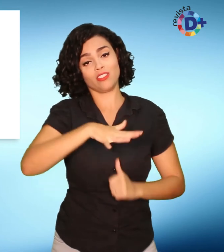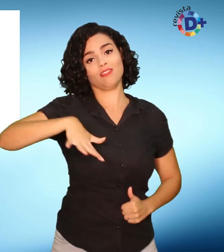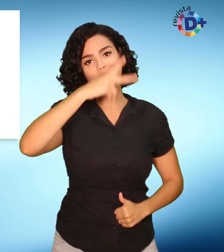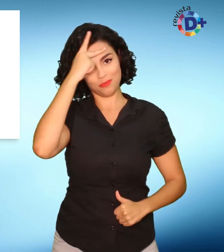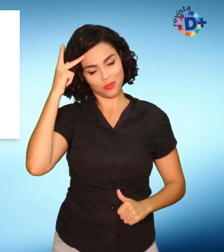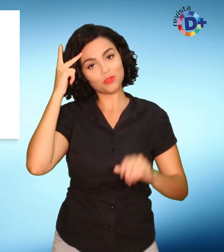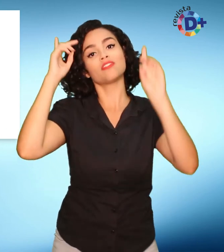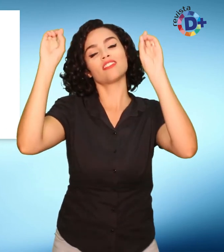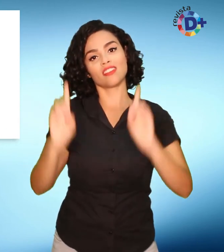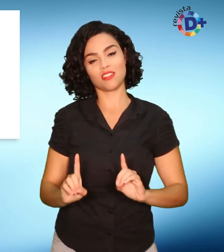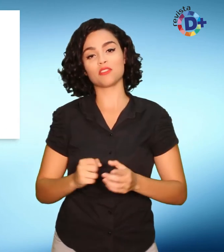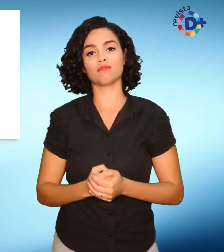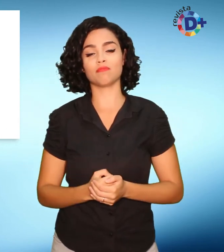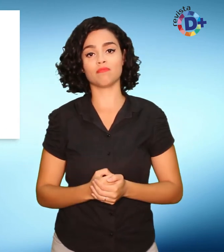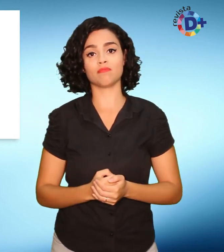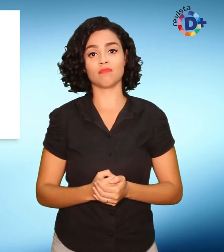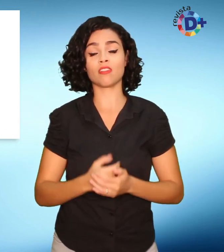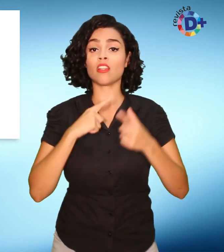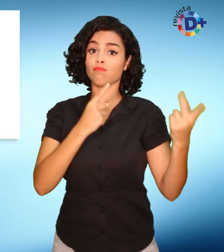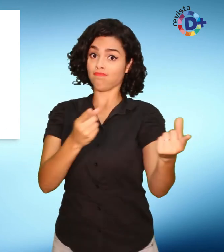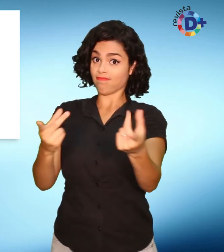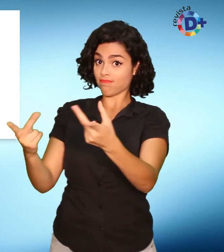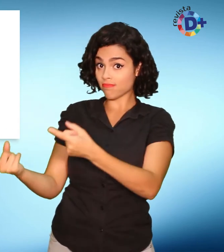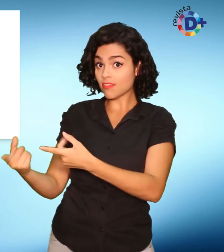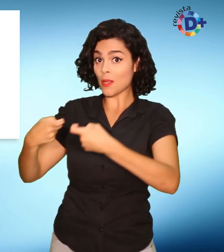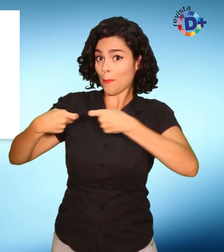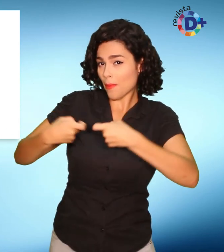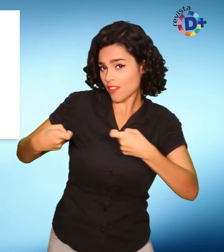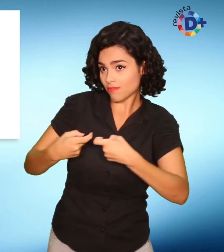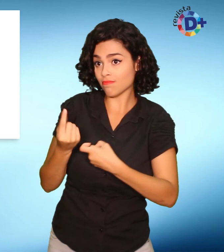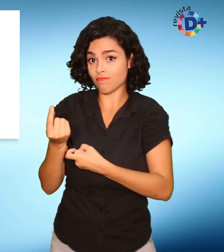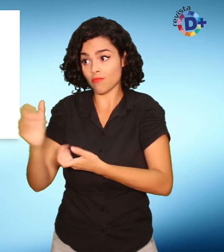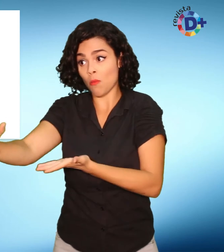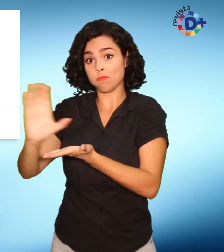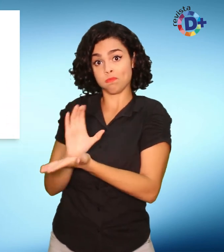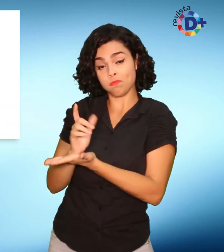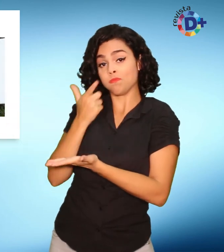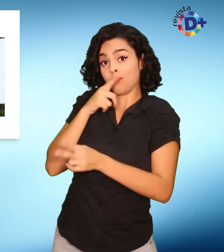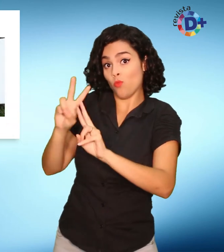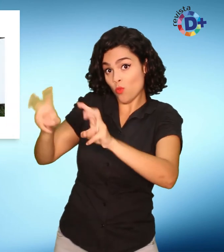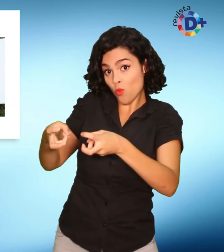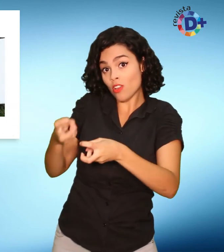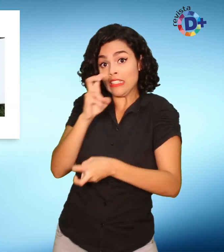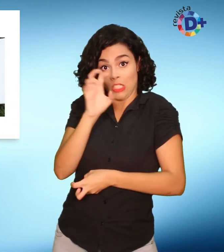deficiência aliás 5% dos lucros da coisa e sox são doados à